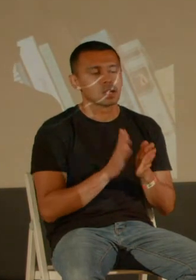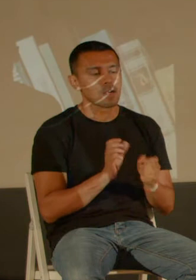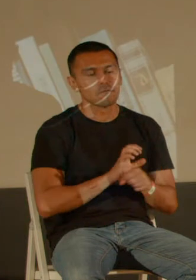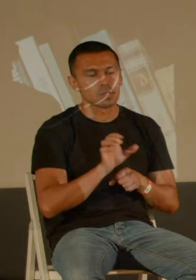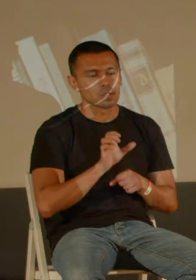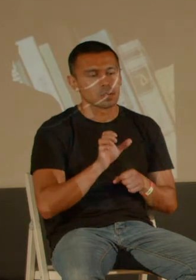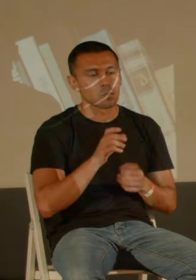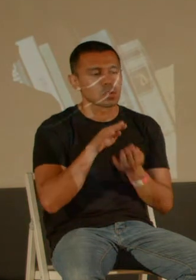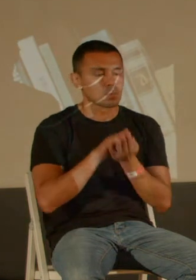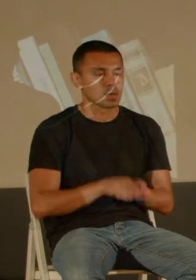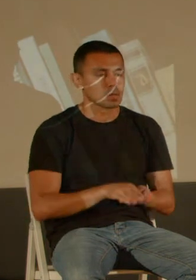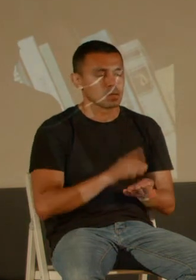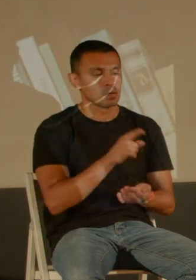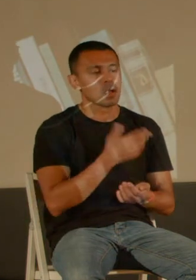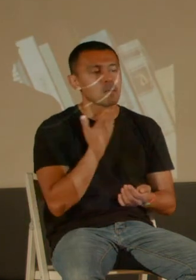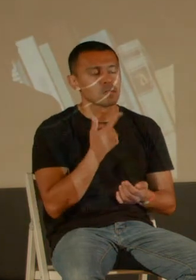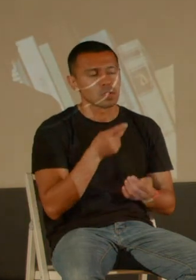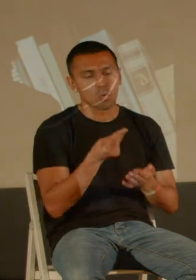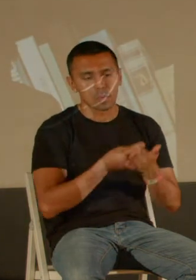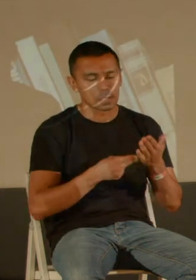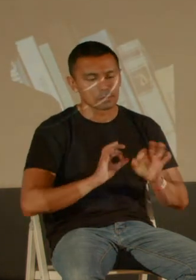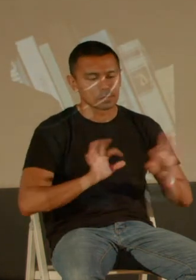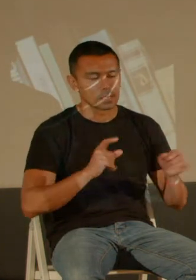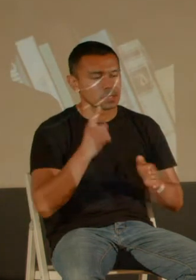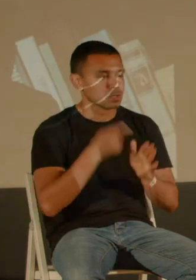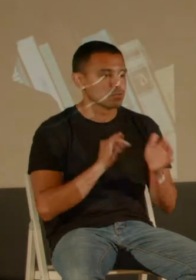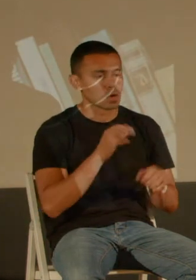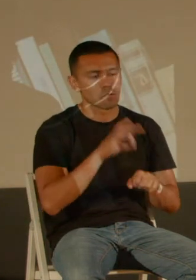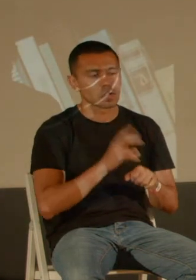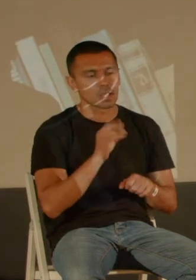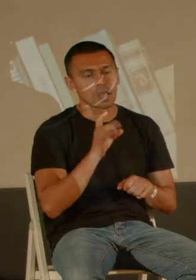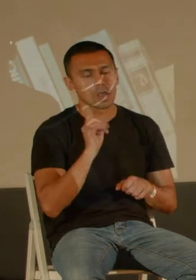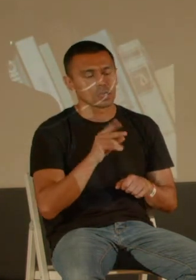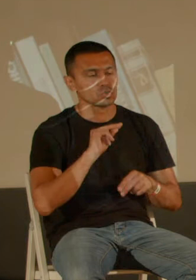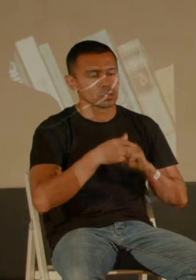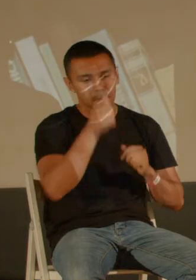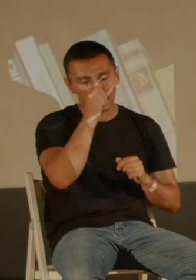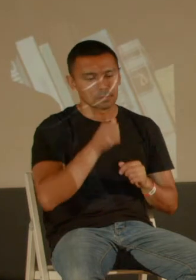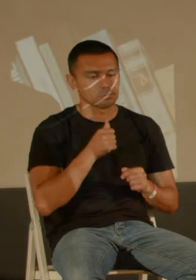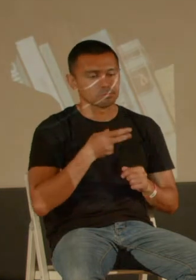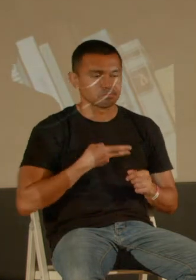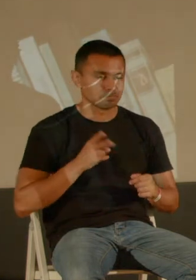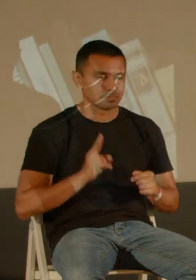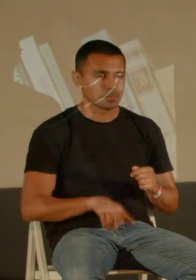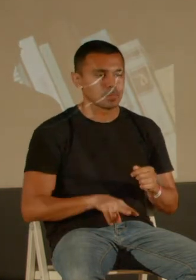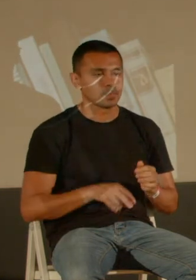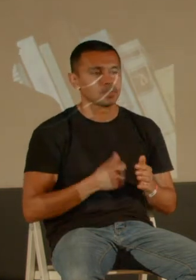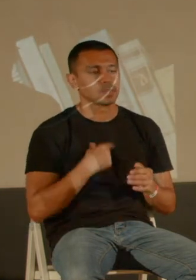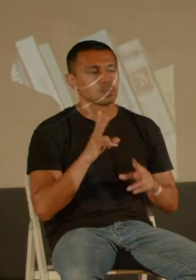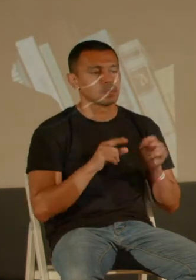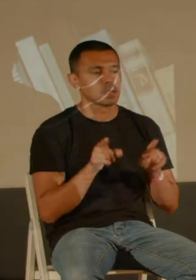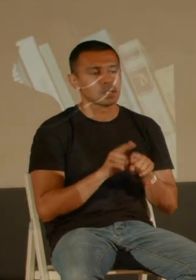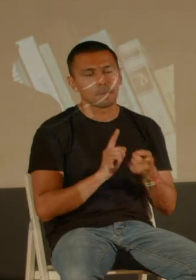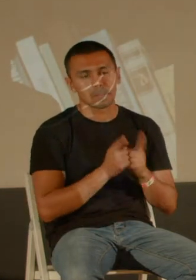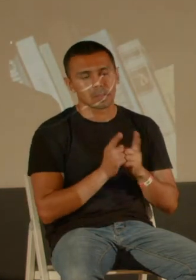видана посмертно була її «Апетити». Вона її от дописала і дізналася, що вона хвора на рак і через місяць померла. І я сподіваюся, що ми її